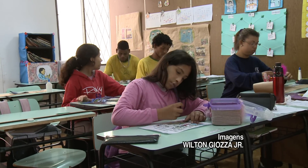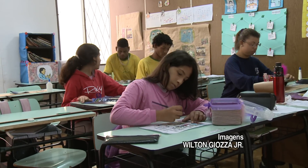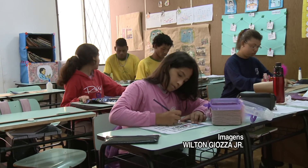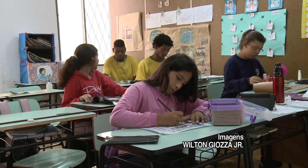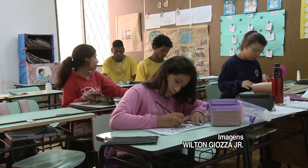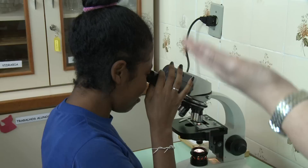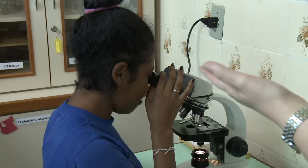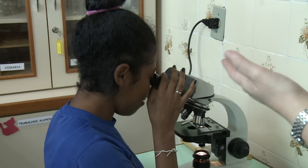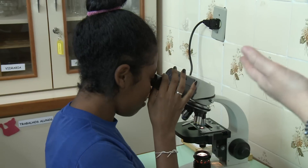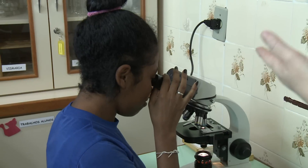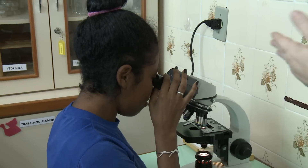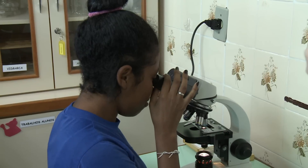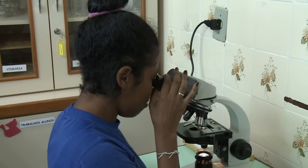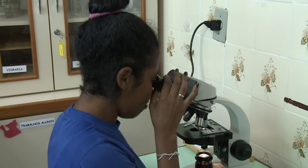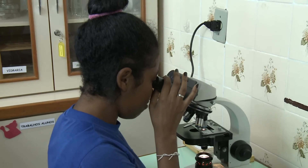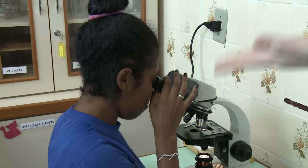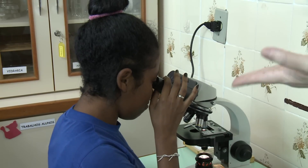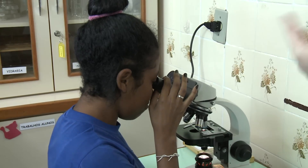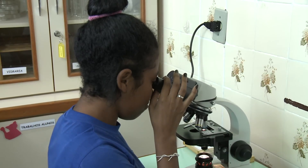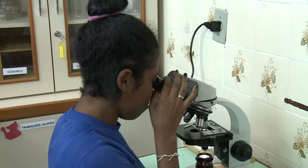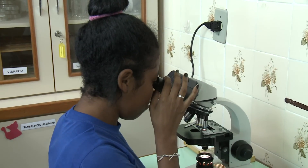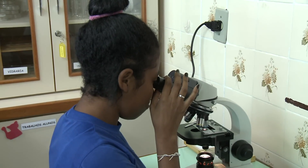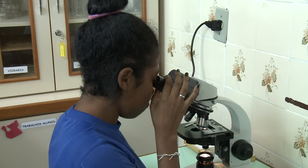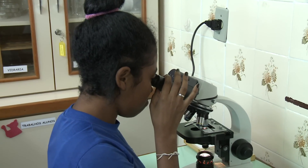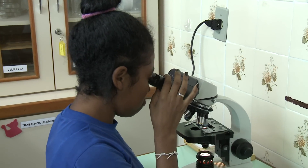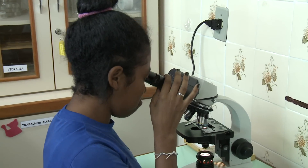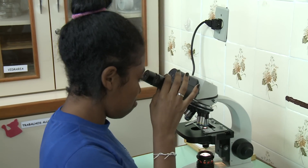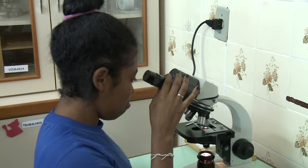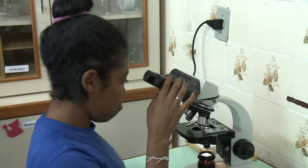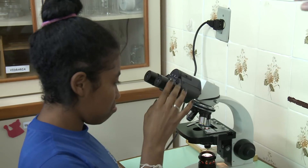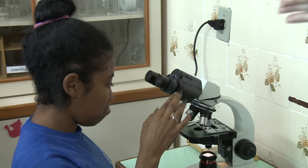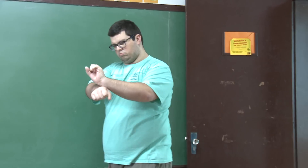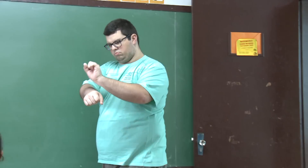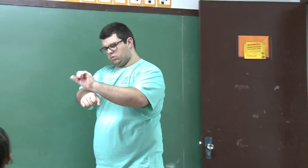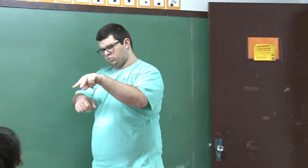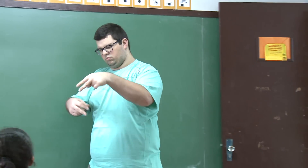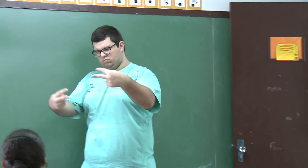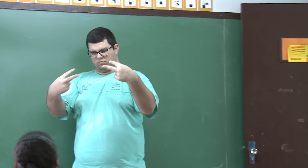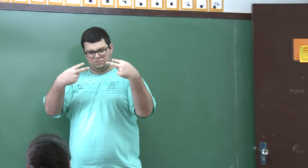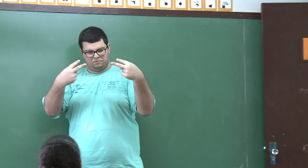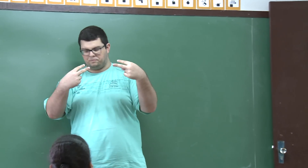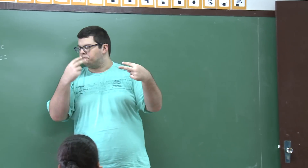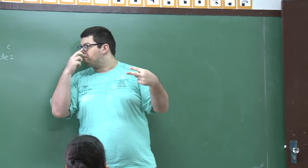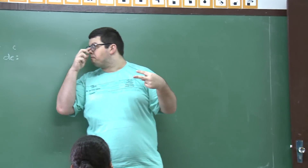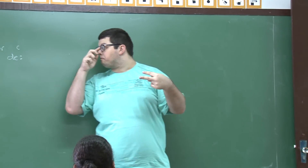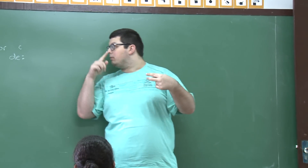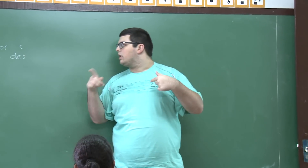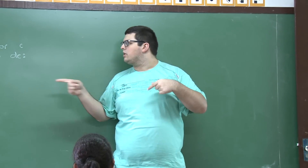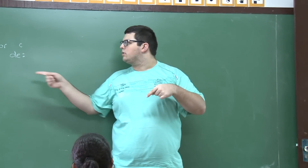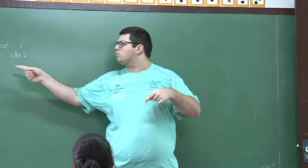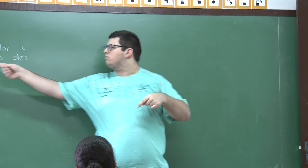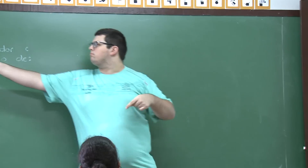nacional. Nós hoje podemos nos considerar uma referência nacional na educação de surdos. Nós temos sido procurados, né,